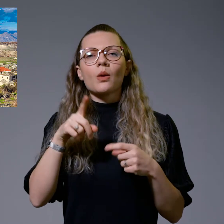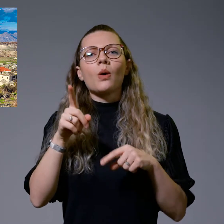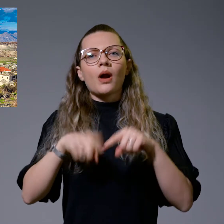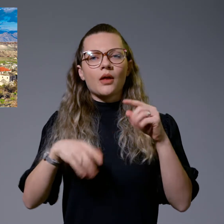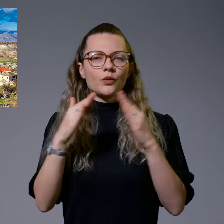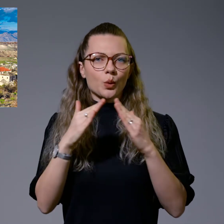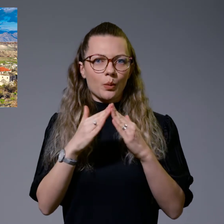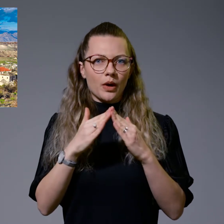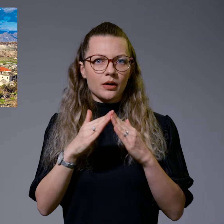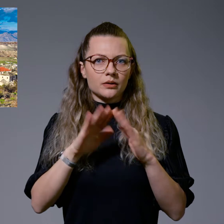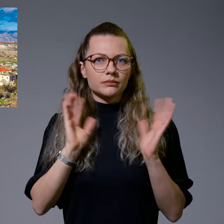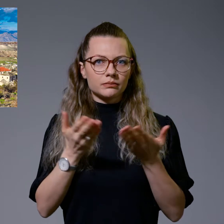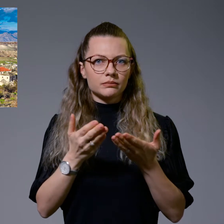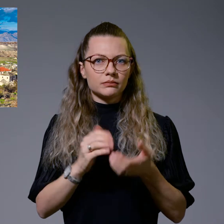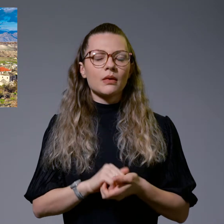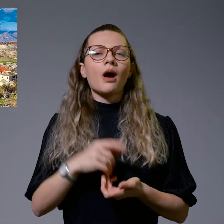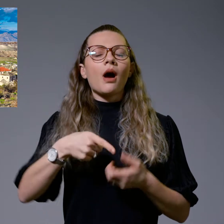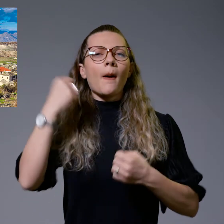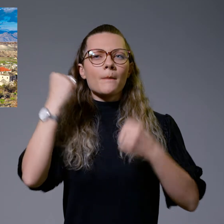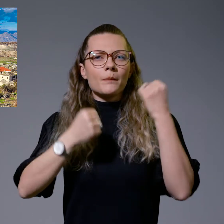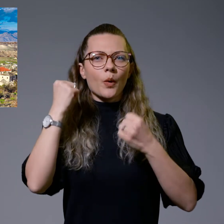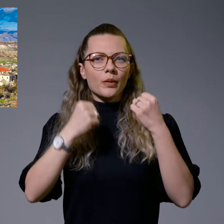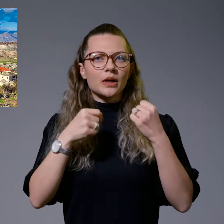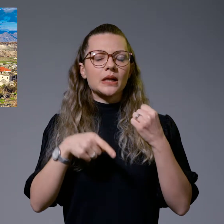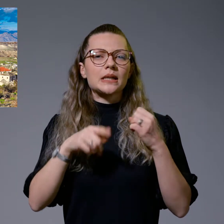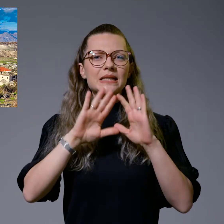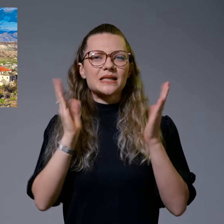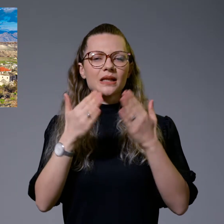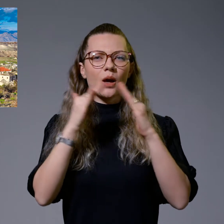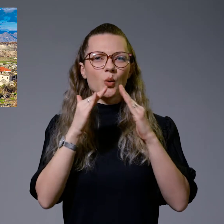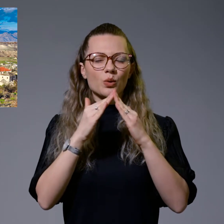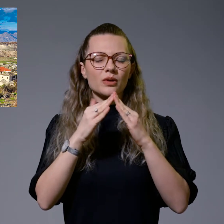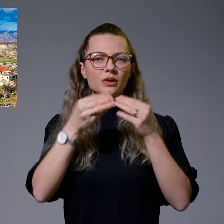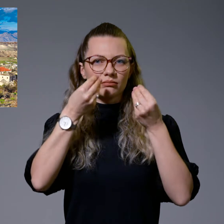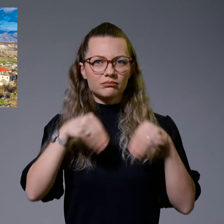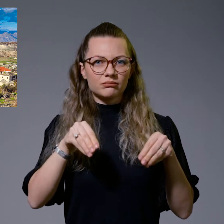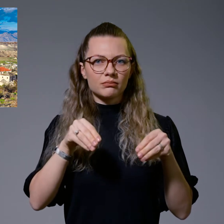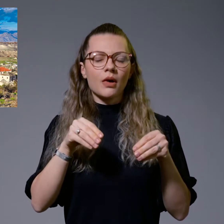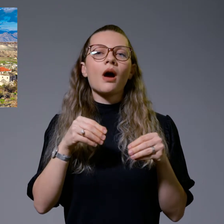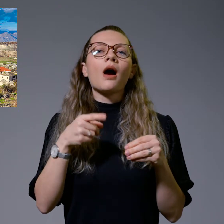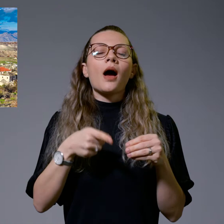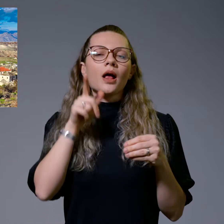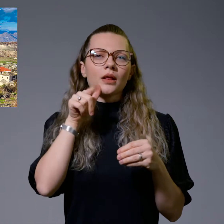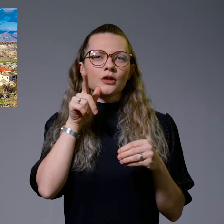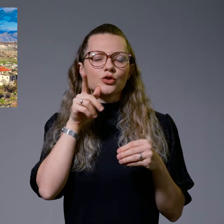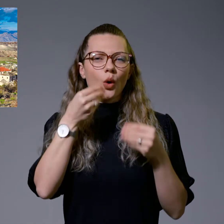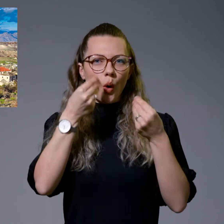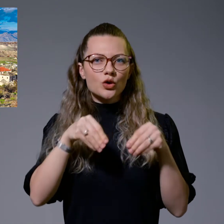домови. Од бомбардирањата, скоро сите куќи биле разрушени, а тешко била оштетена и